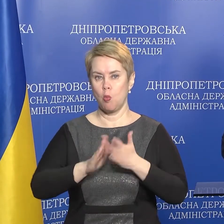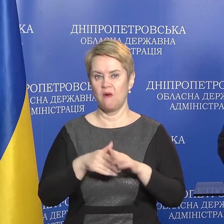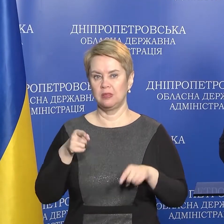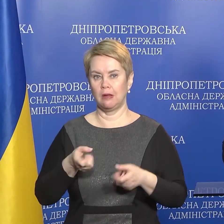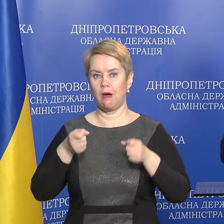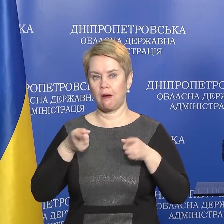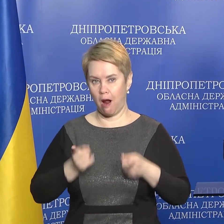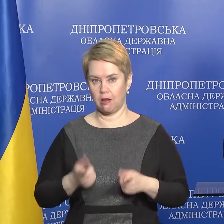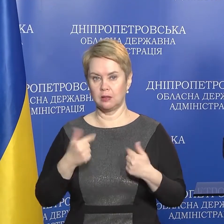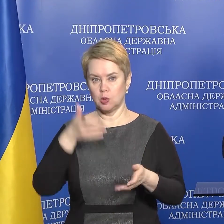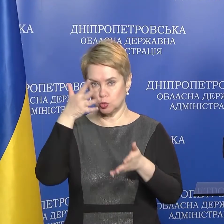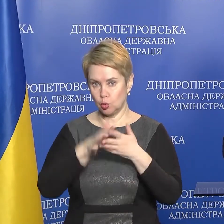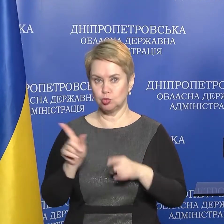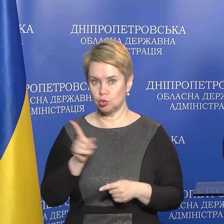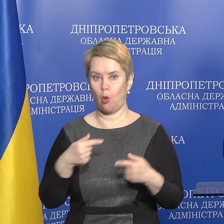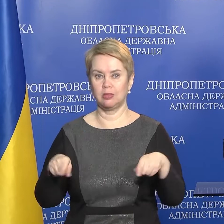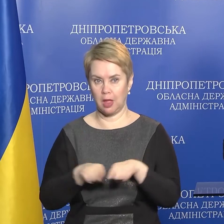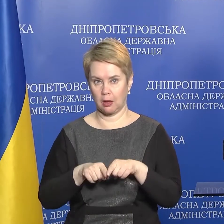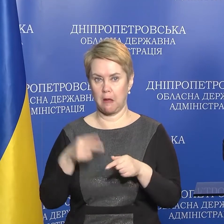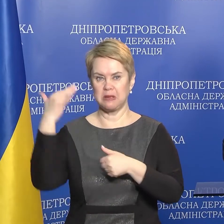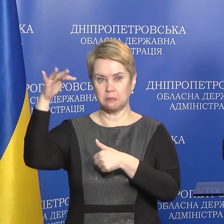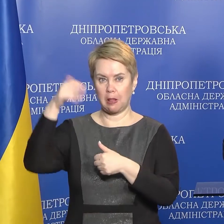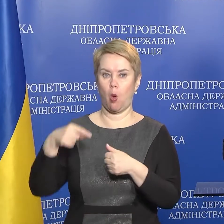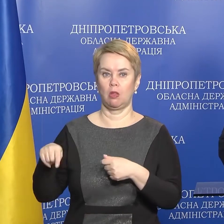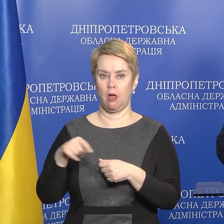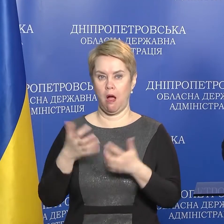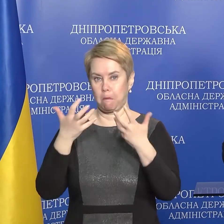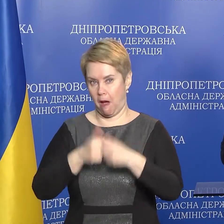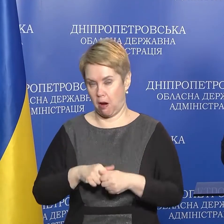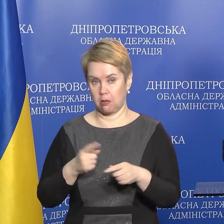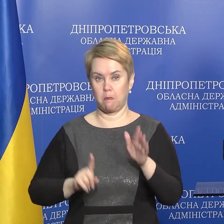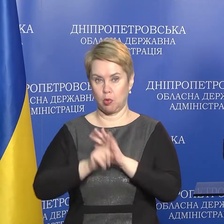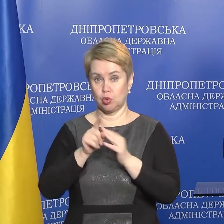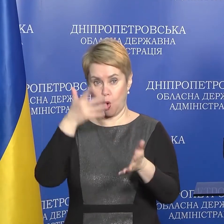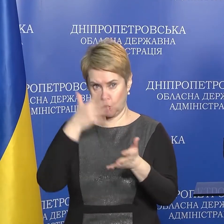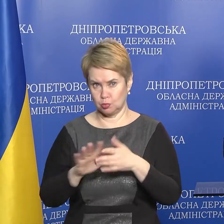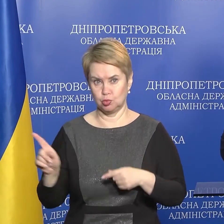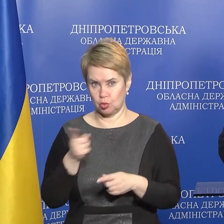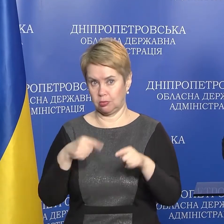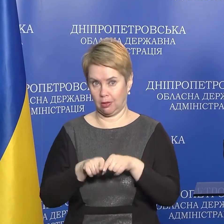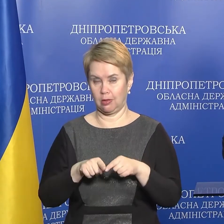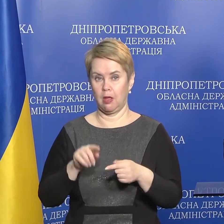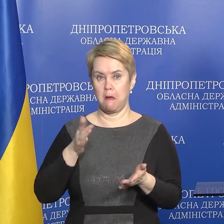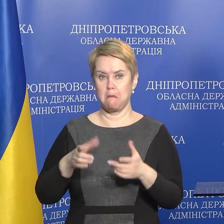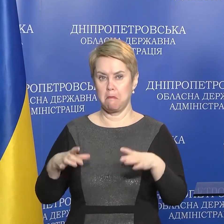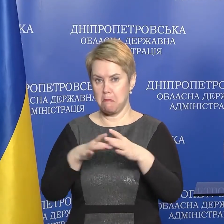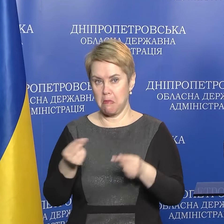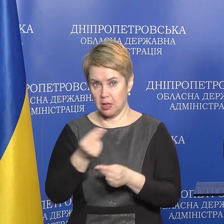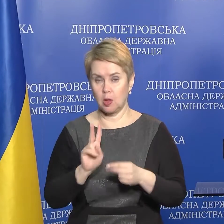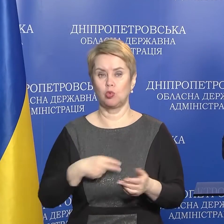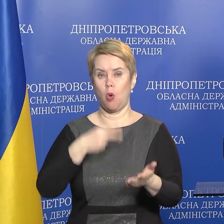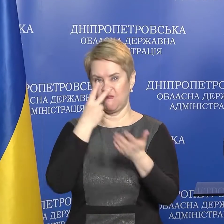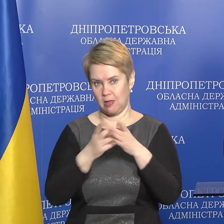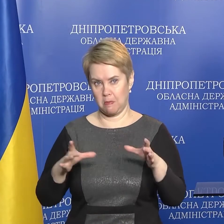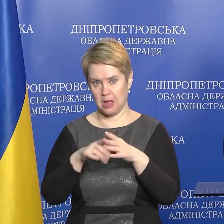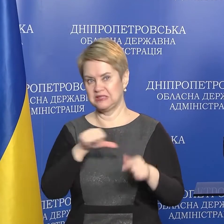реаліях, десь зрозуміли, що таке той безпілотний літальний апарат, почали розуміти, що такі мітки. Якщо навіть якийсь хтось і бачив